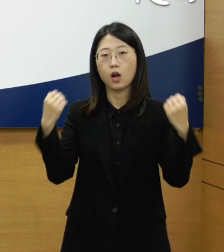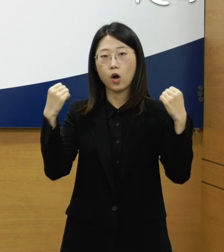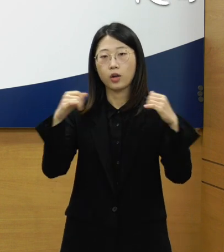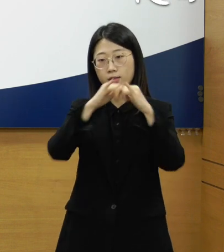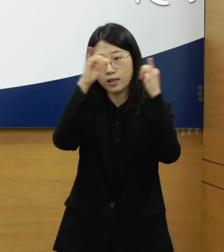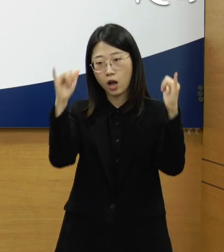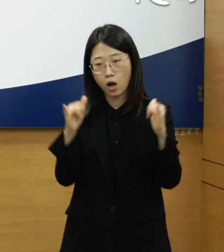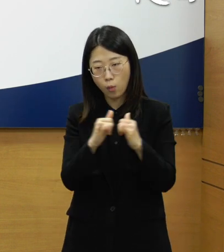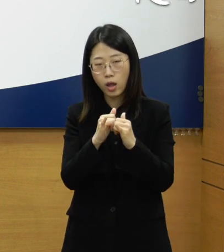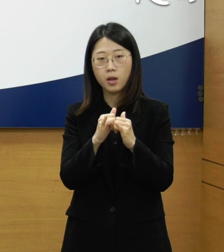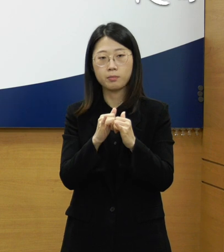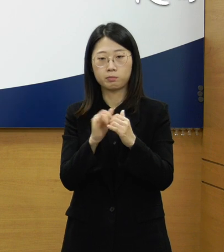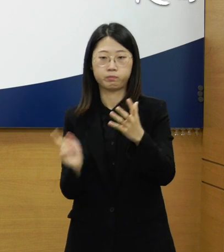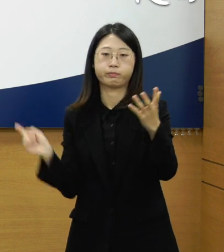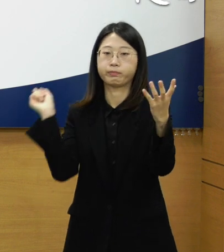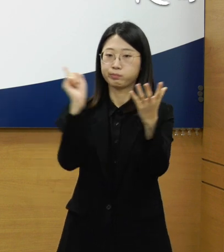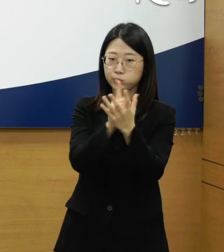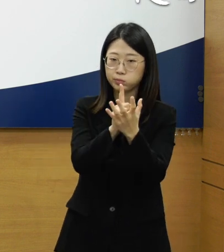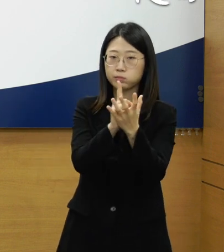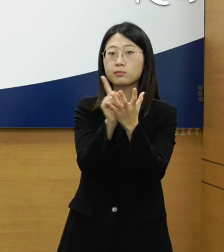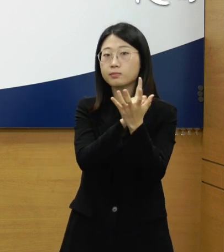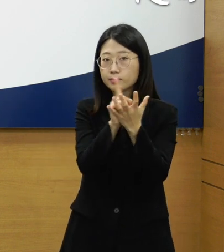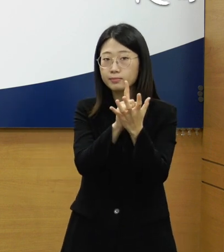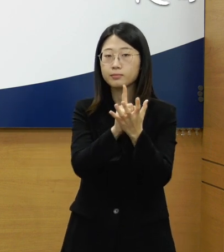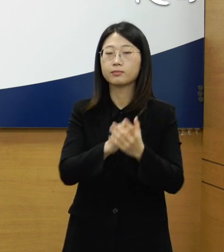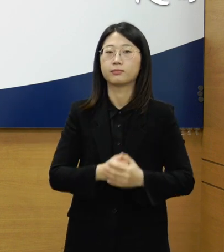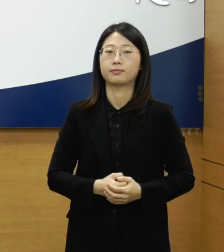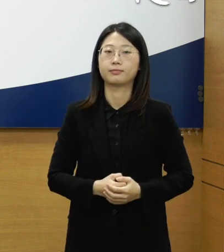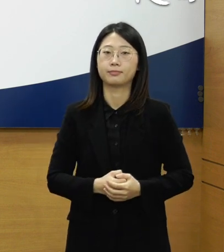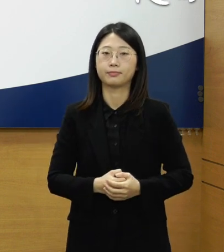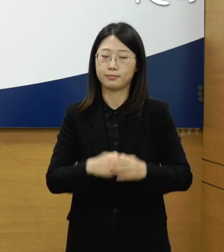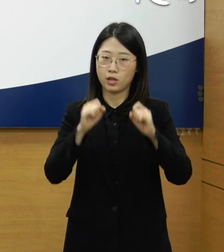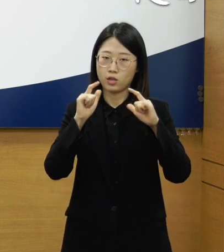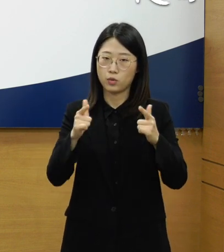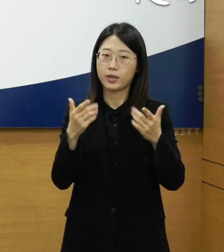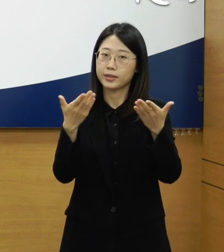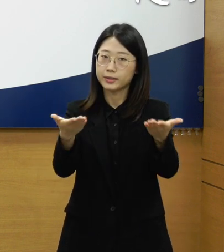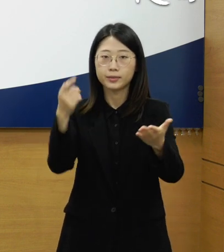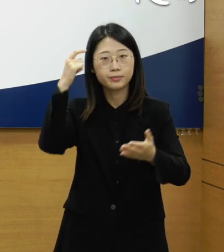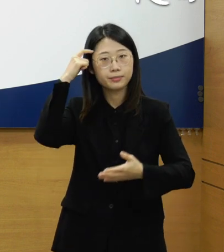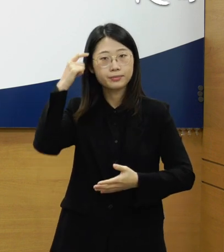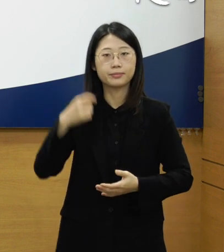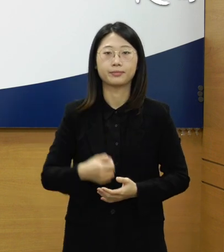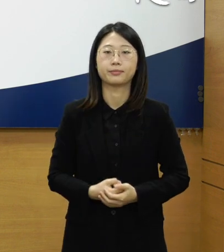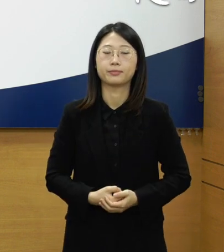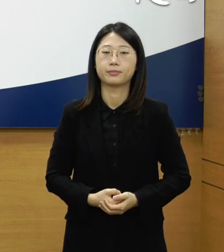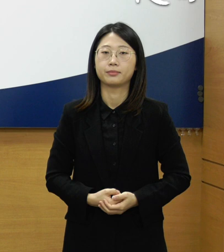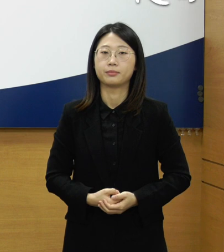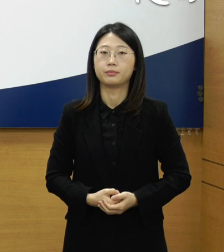사회 구성원으로 융화되는 데 기여할 것으로 기대합니다.